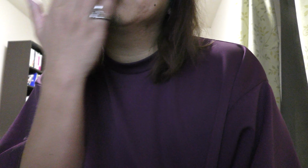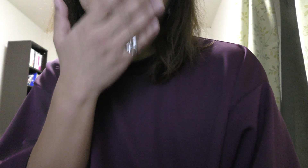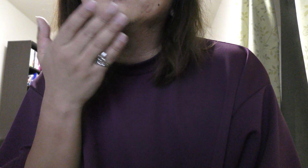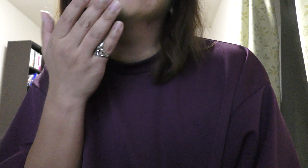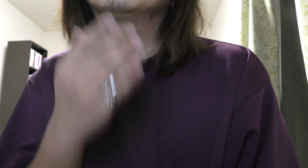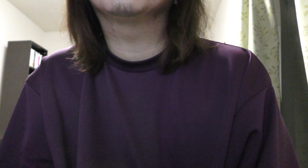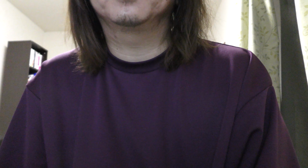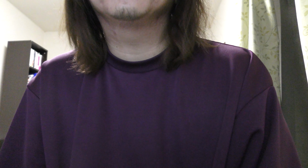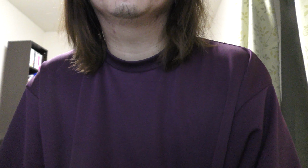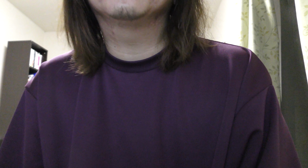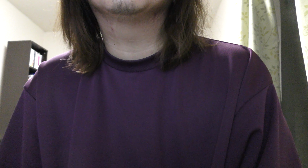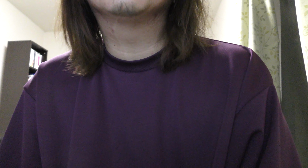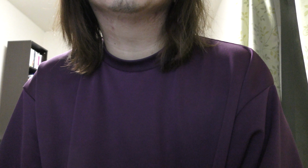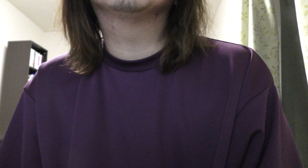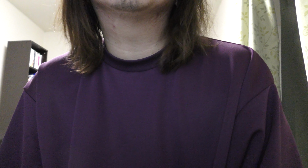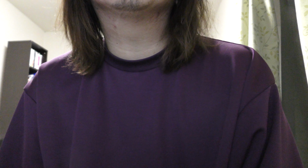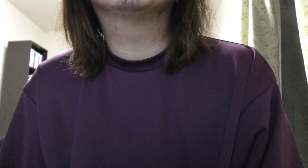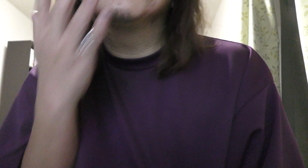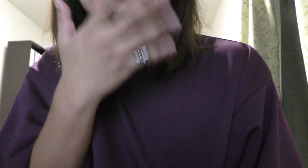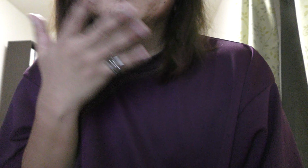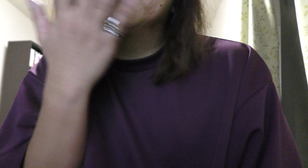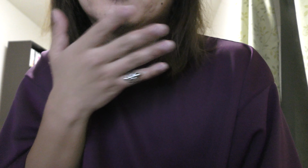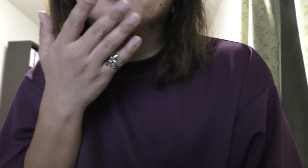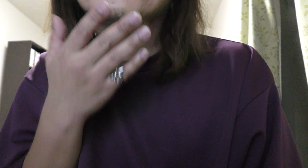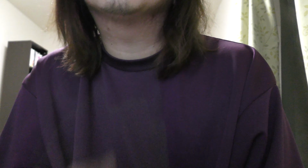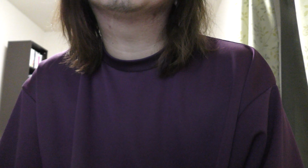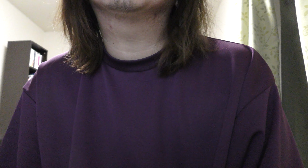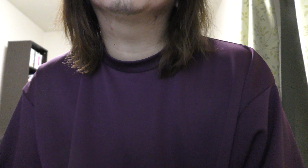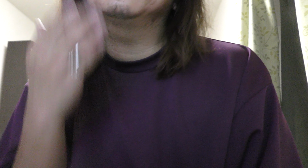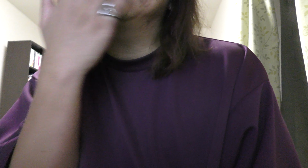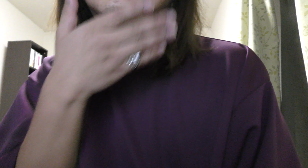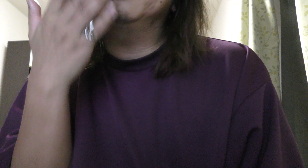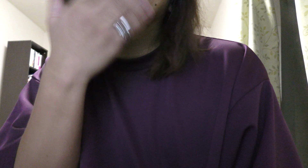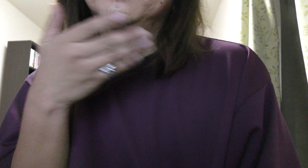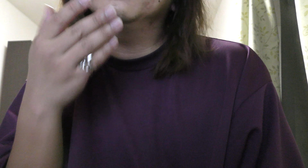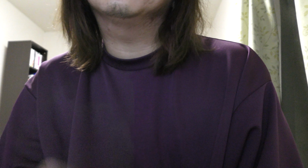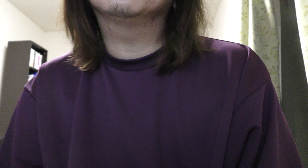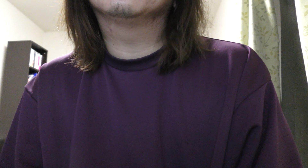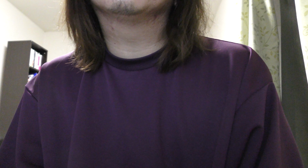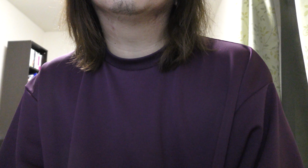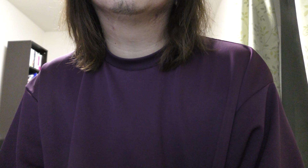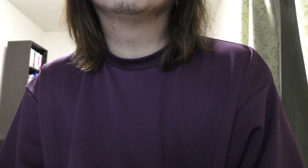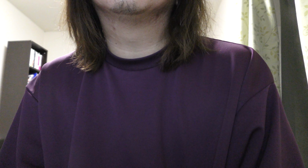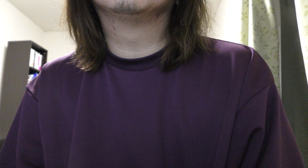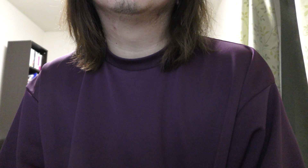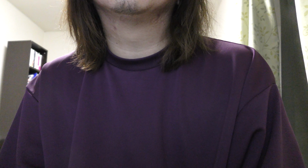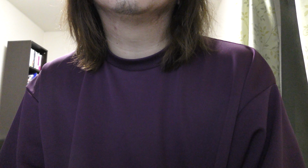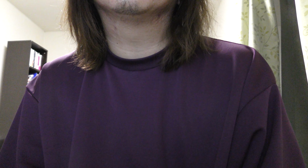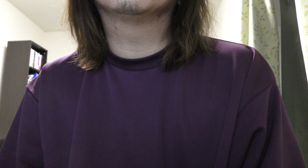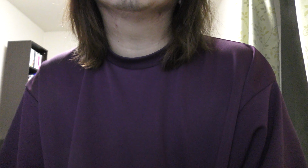。甘いです、甘い。もっと甘い時には